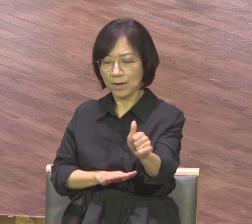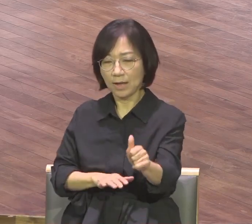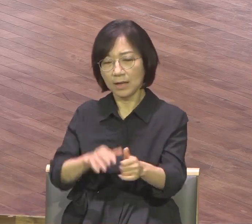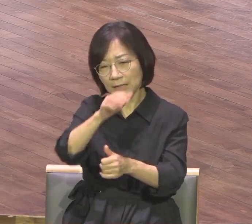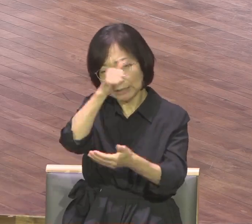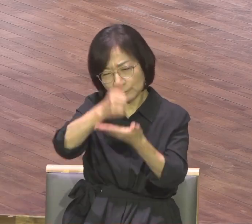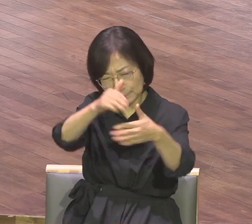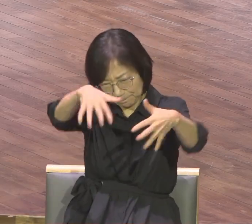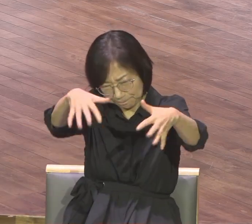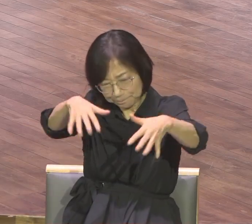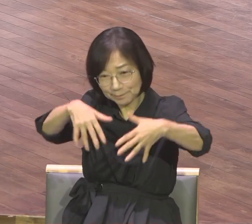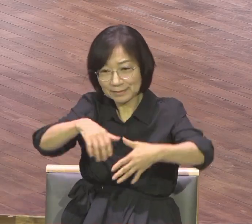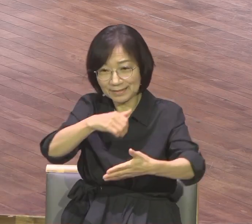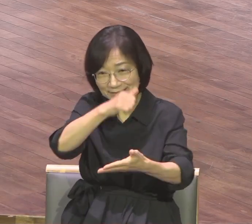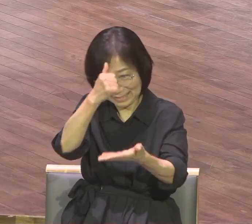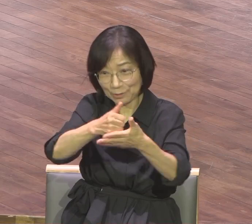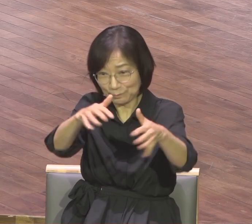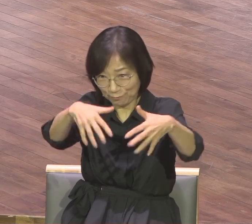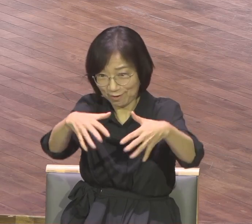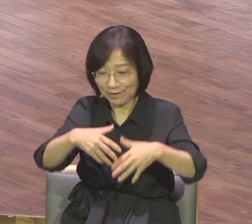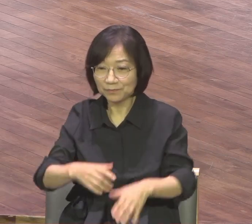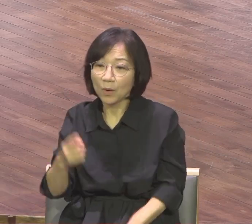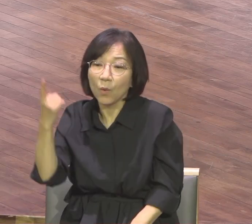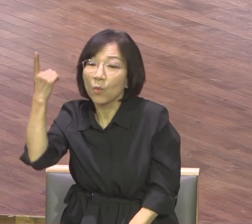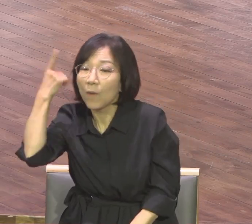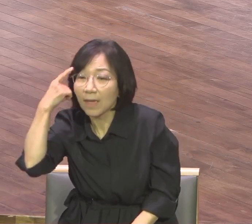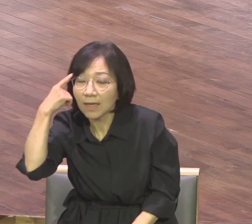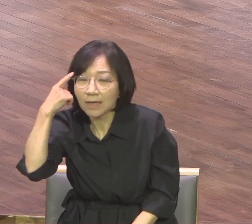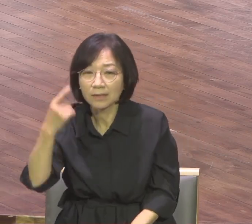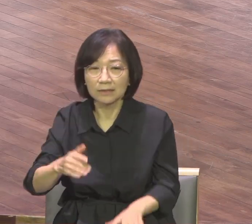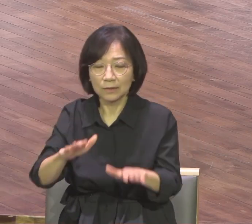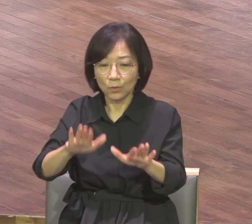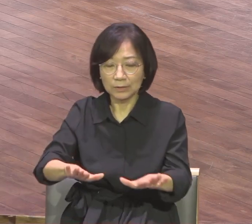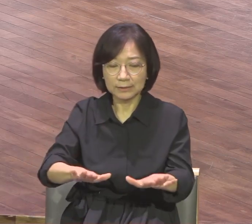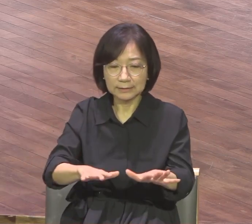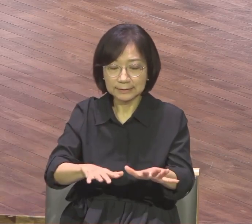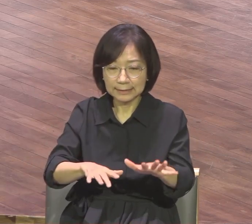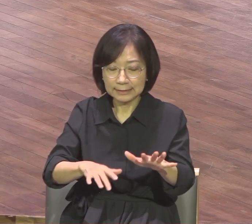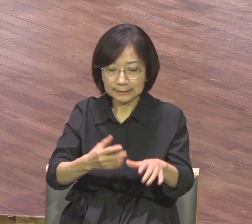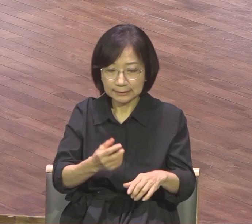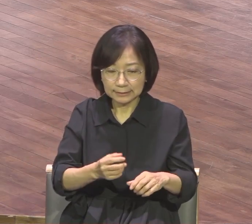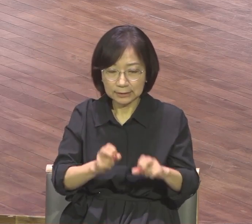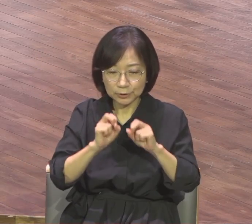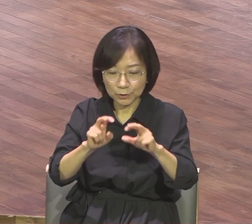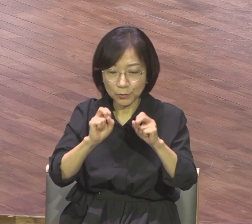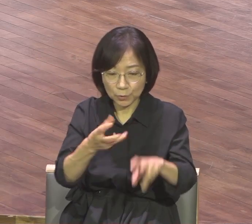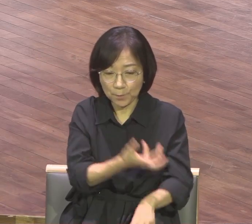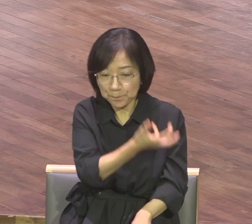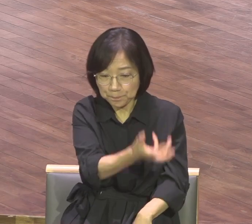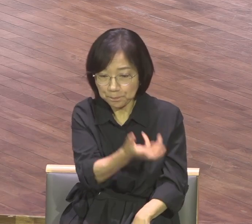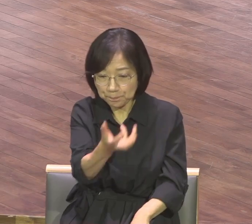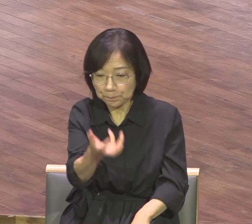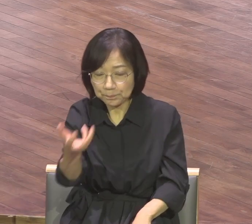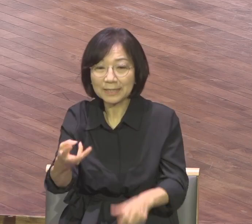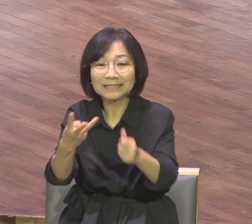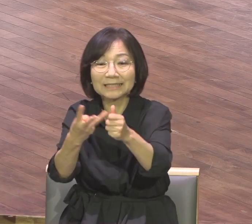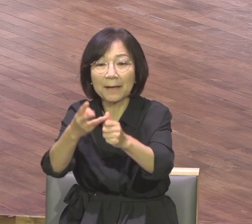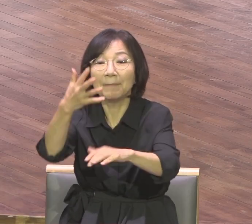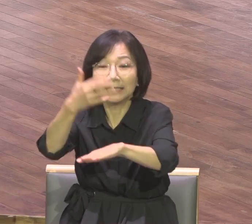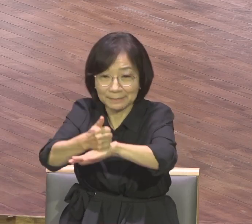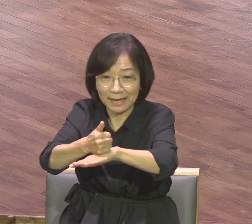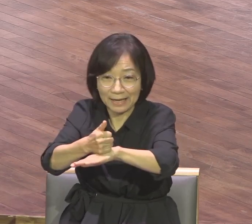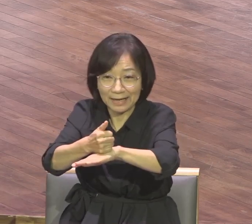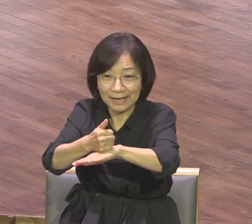바울은 지금 제3차 선교 여행을 마무리하면서 예루살렘으로 돌아가고 있는 중입니다.